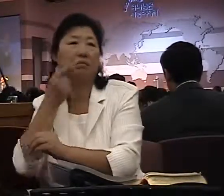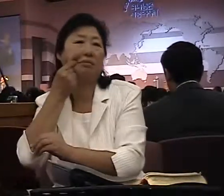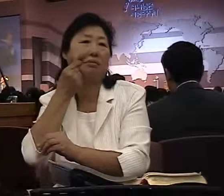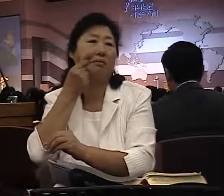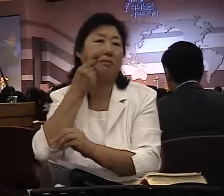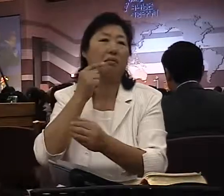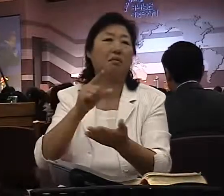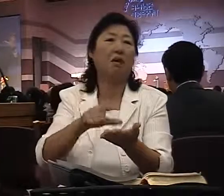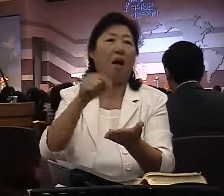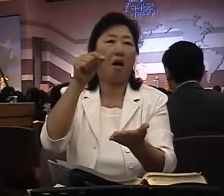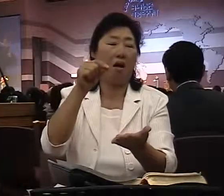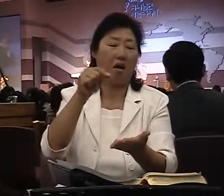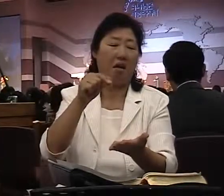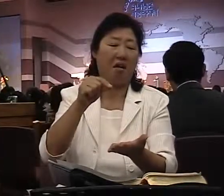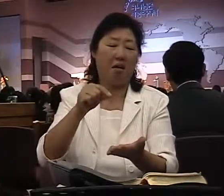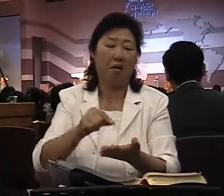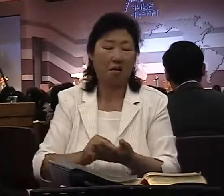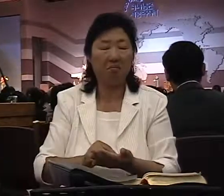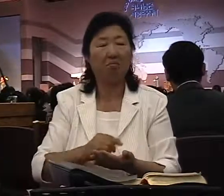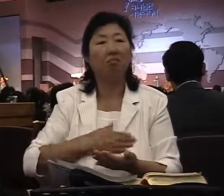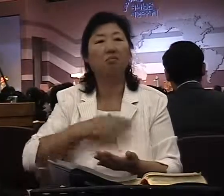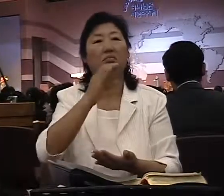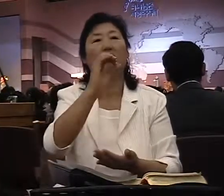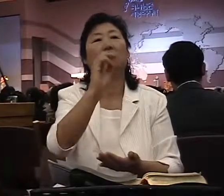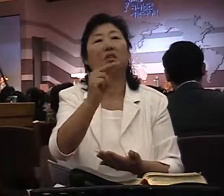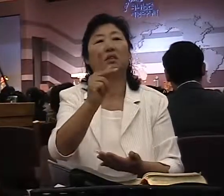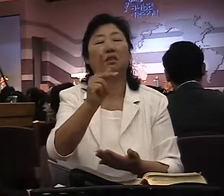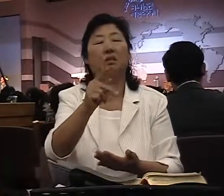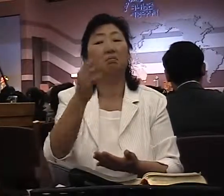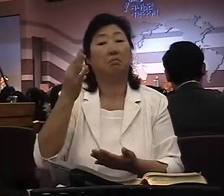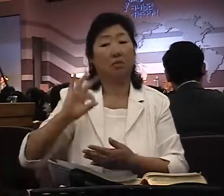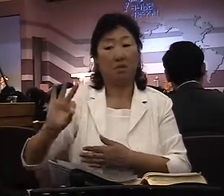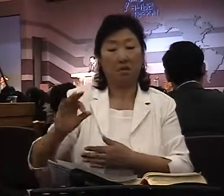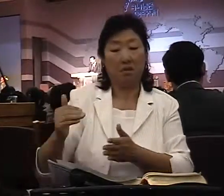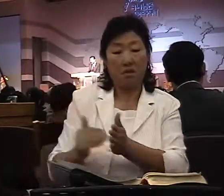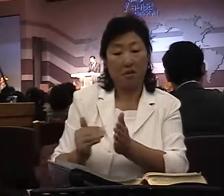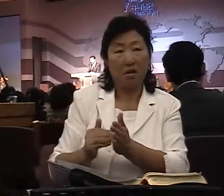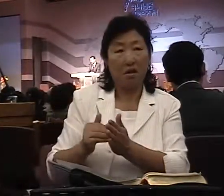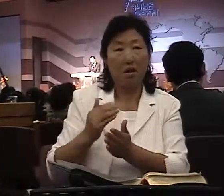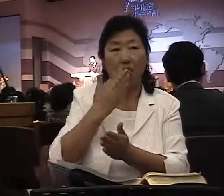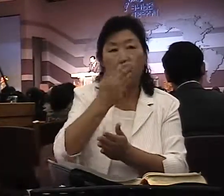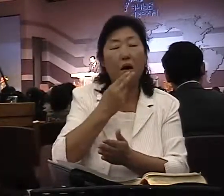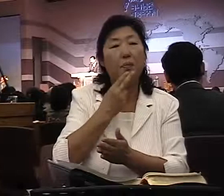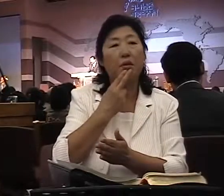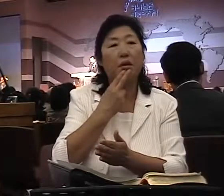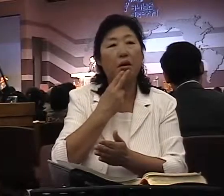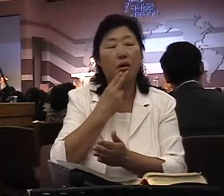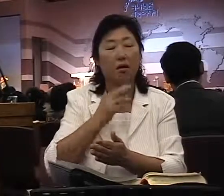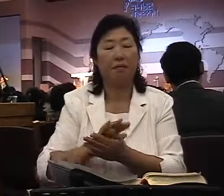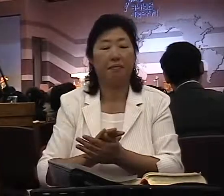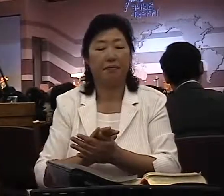대강 오케이 인정하는 데서 끝날 수가 없다는 것입니다.